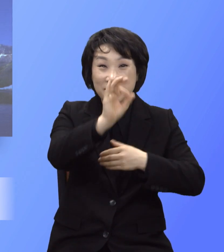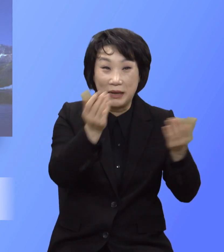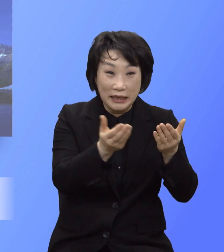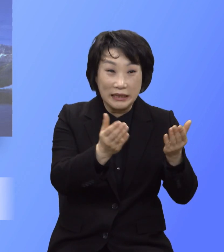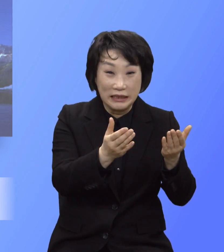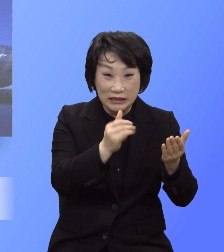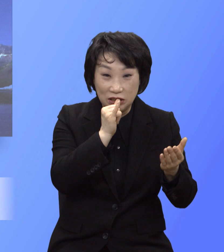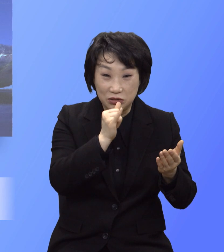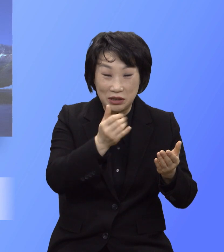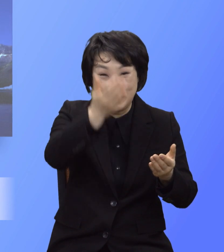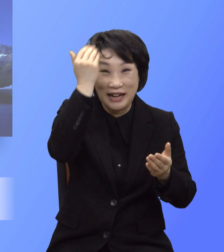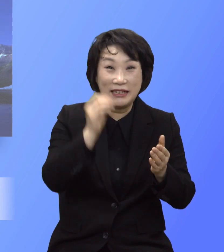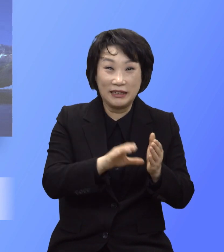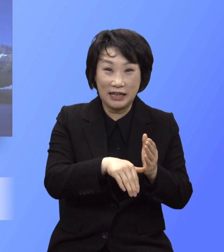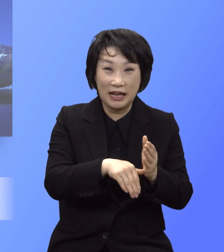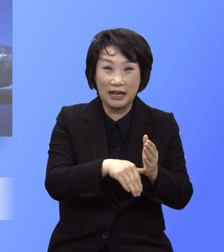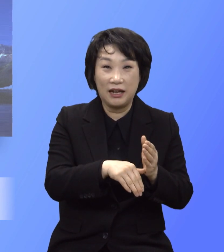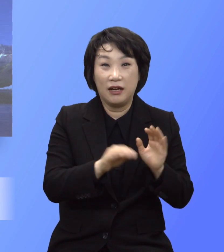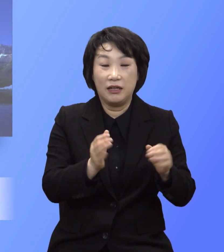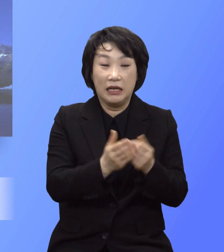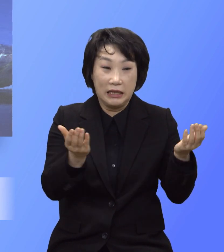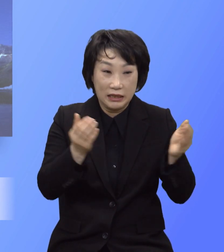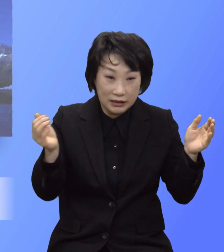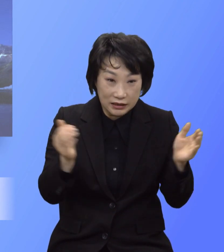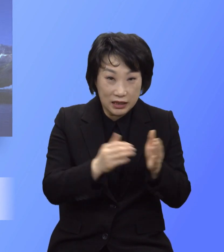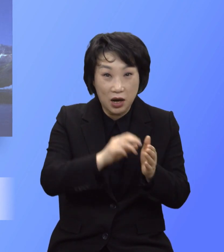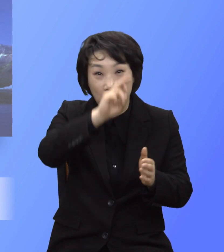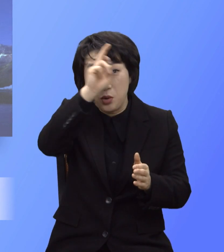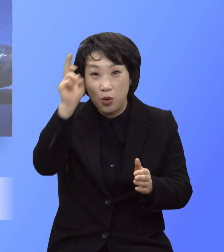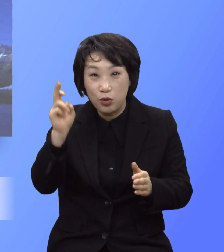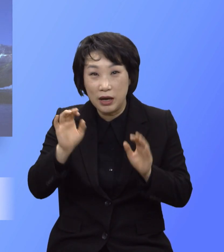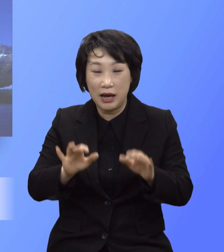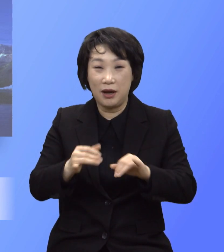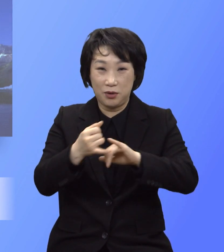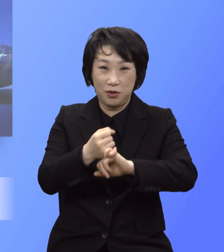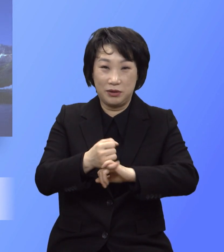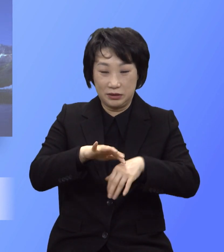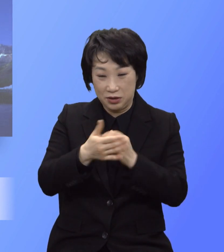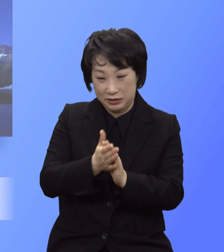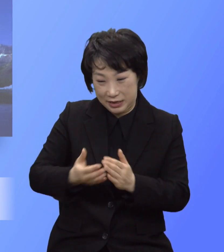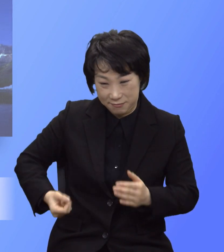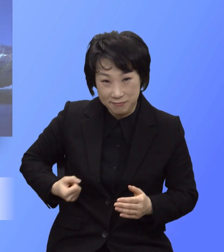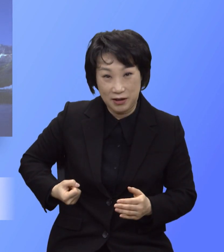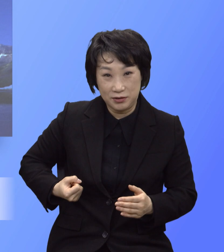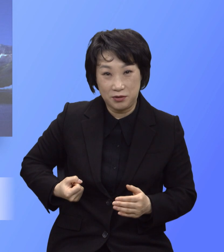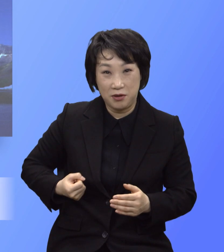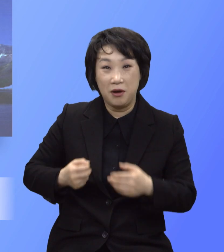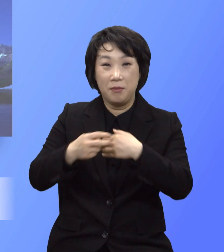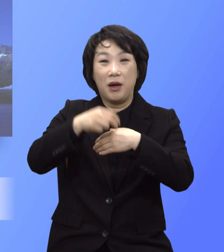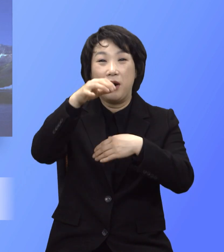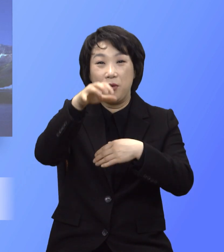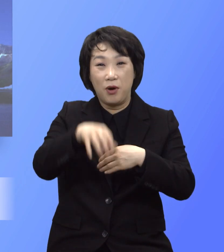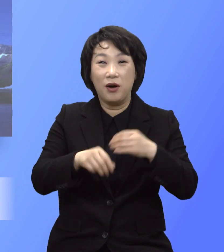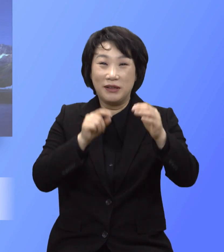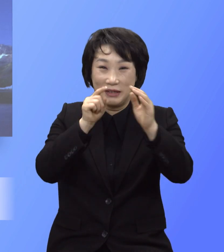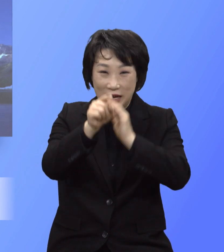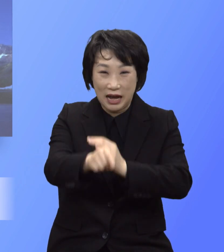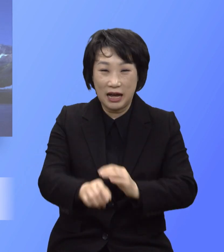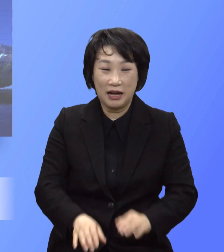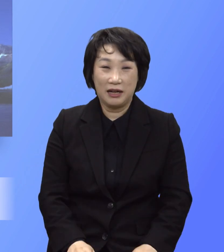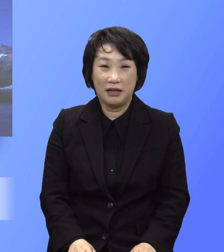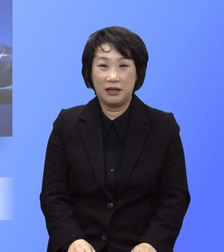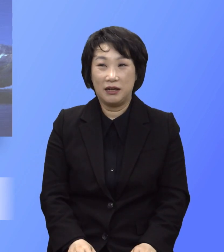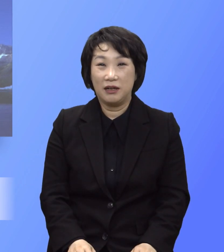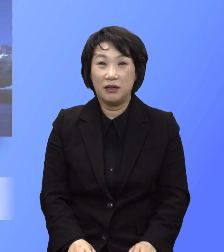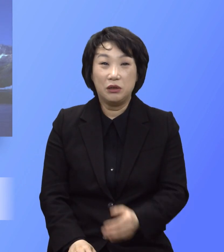오전까지 근무할 때입니다. 근무하고 오후에는 반드시 성경책을 두고 병원에 갔잖아요. 병원에